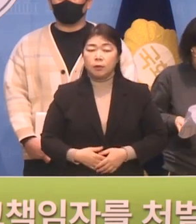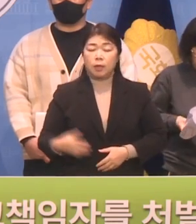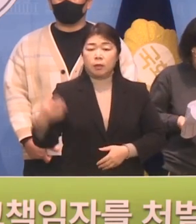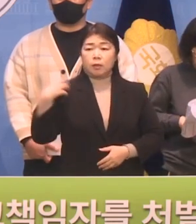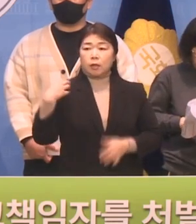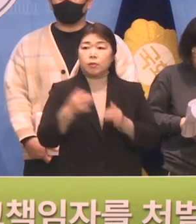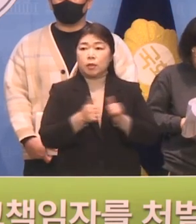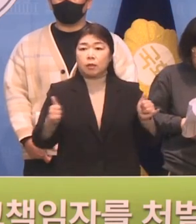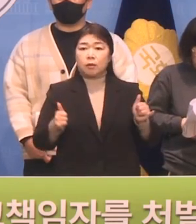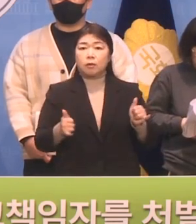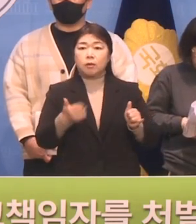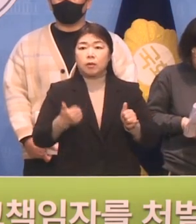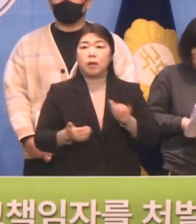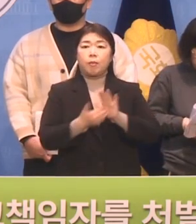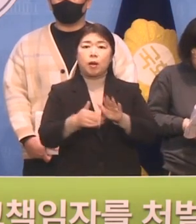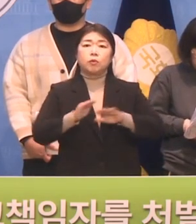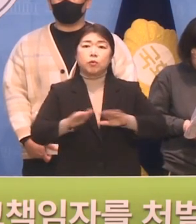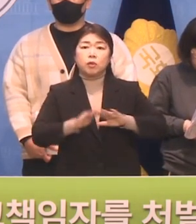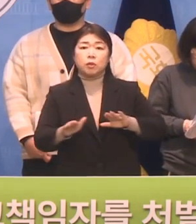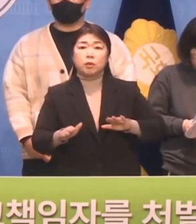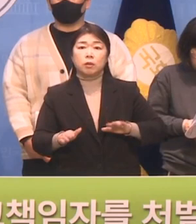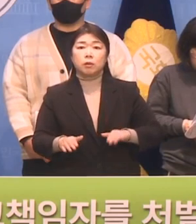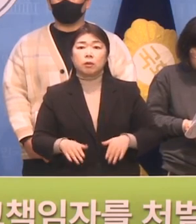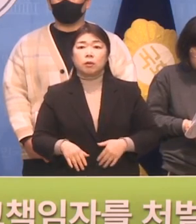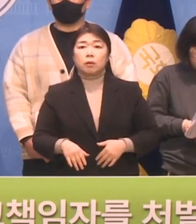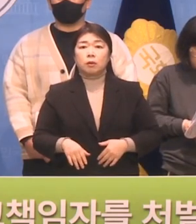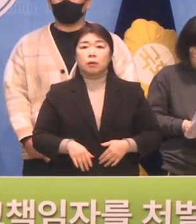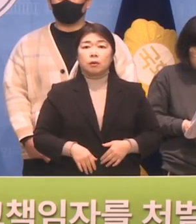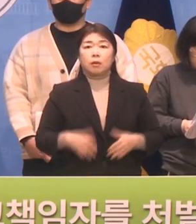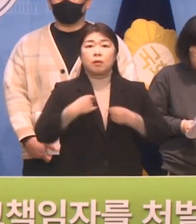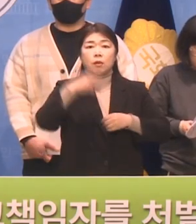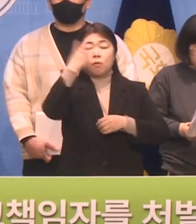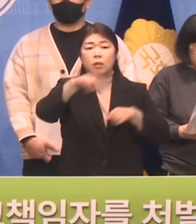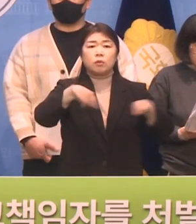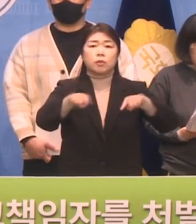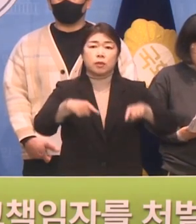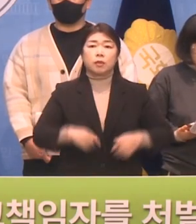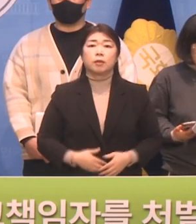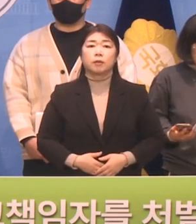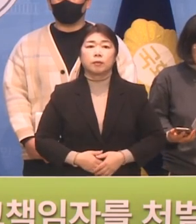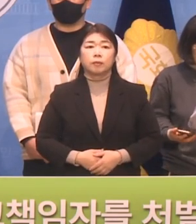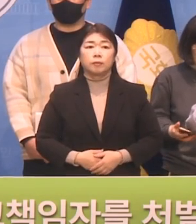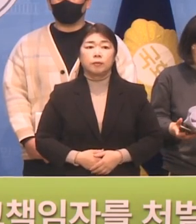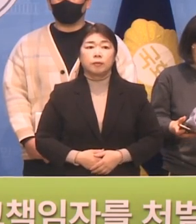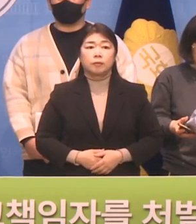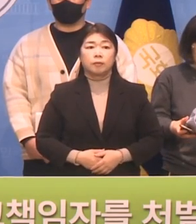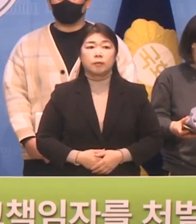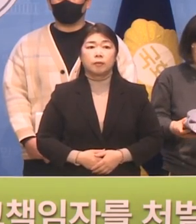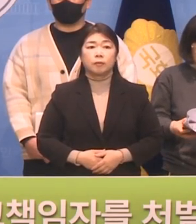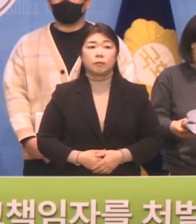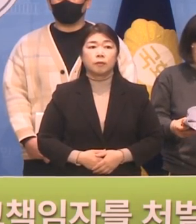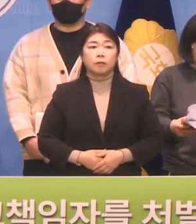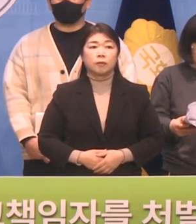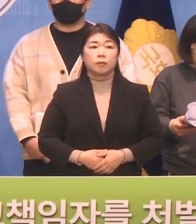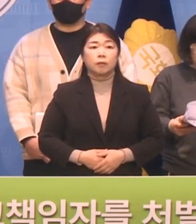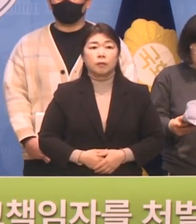예방조치와 안전관리조치, 대응조치 등의 의무를 위반한 점에 대해서는 마땅히 중대재해처벌법을